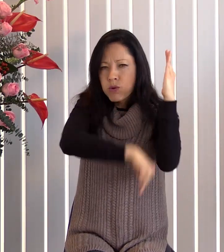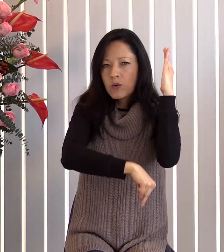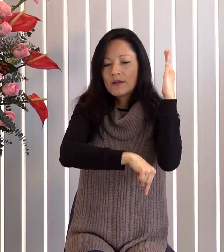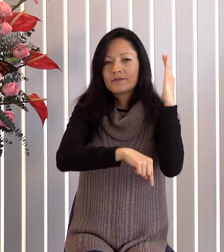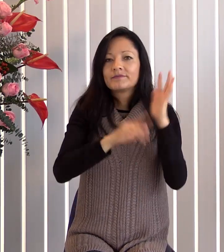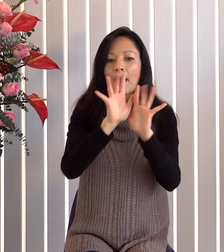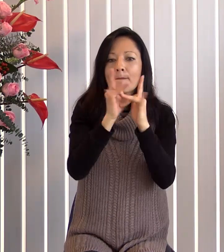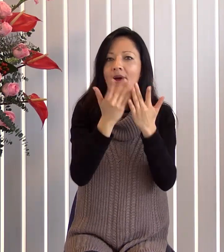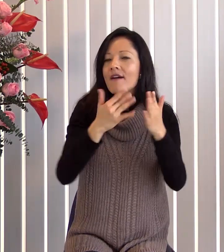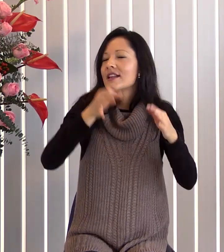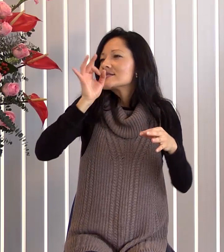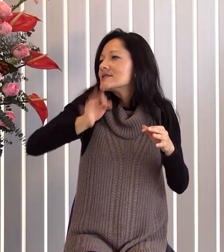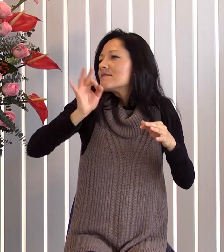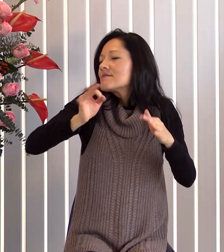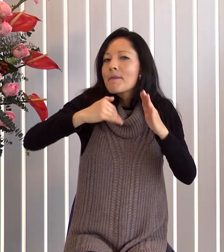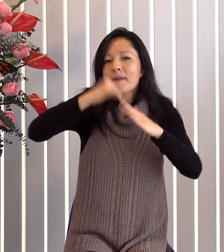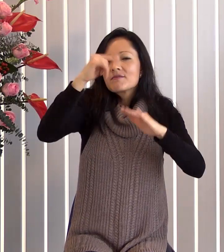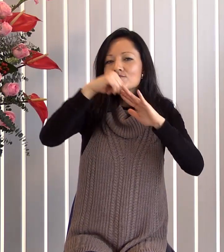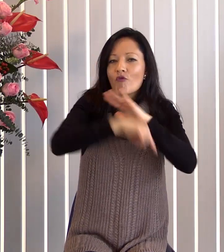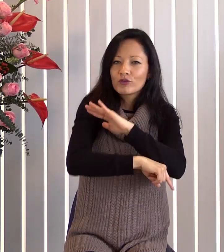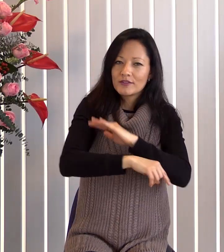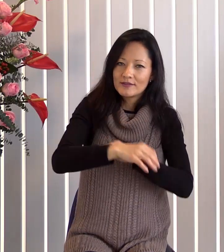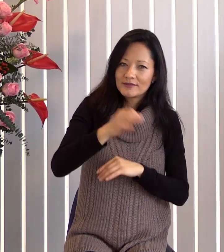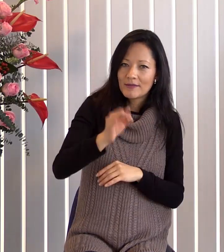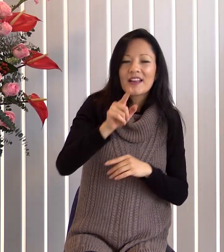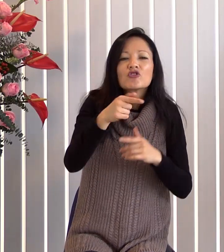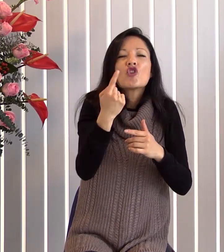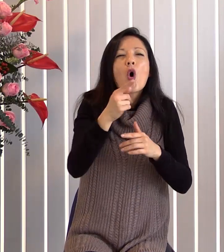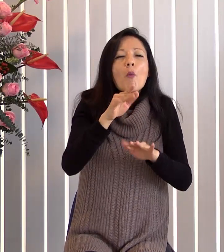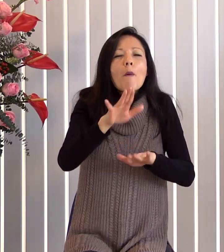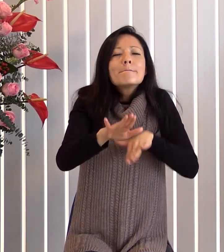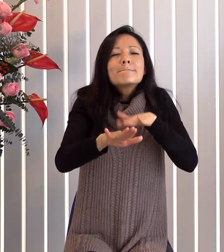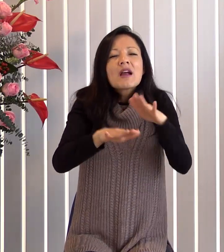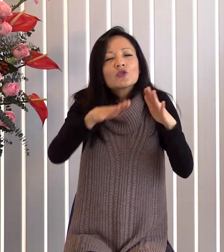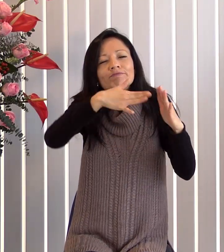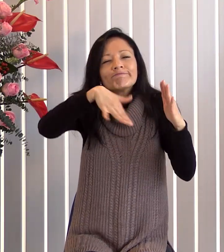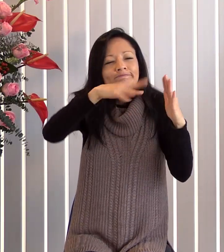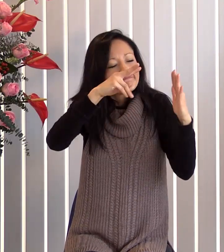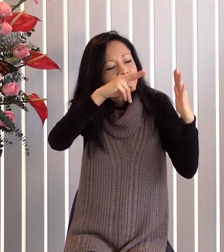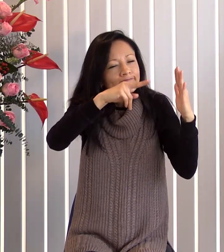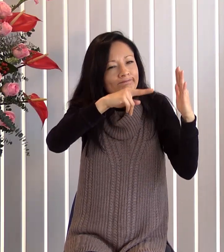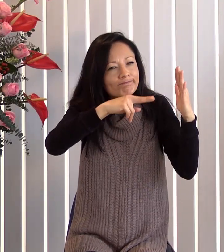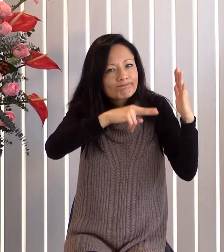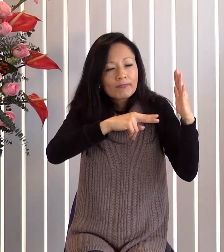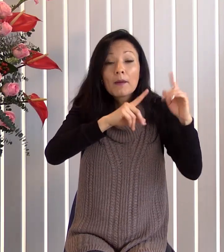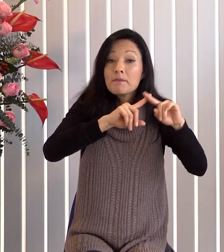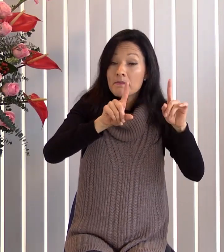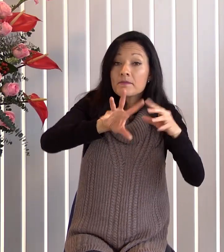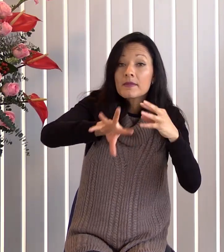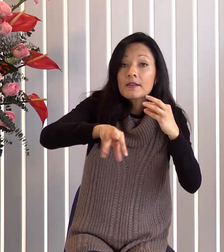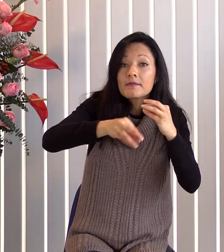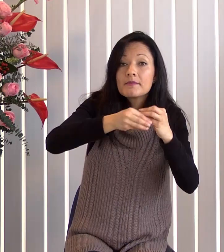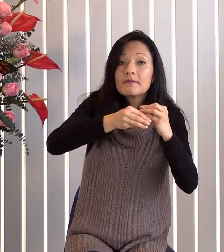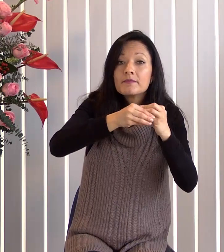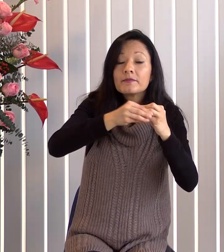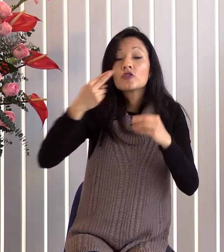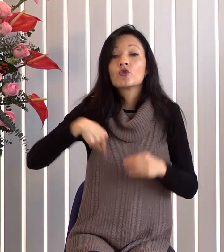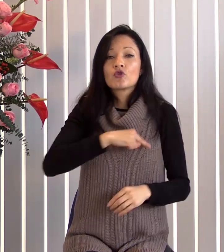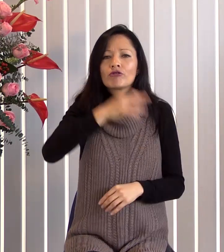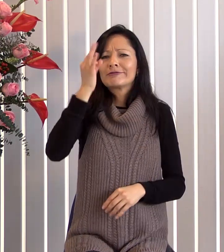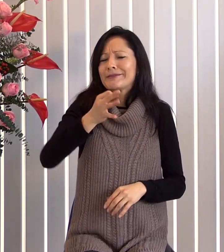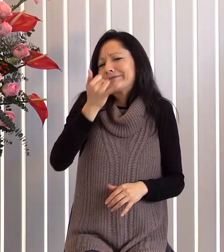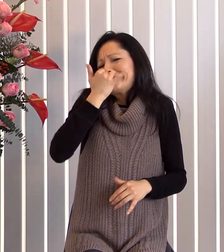siempre será más profunda. Eso es apenas un paso somero ahí por Apocalipsis. Pero además, siempre nosotros